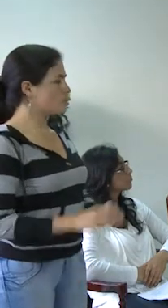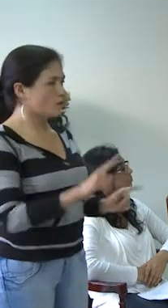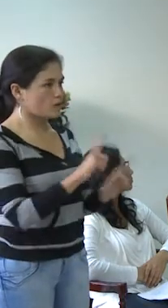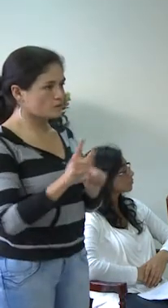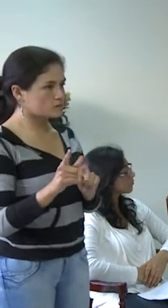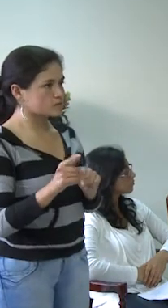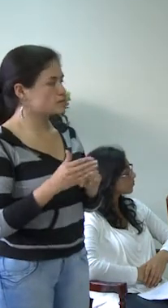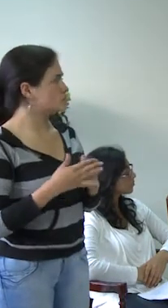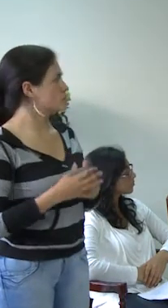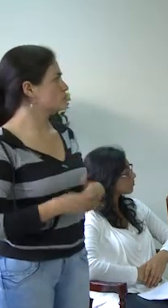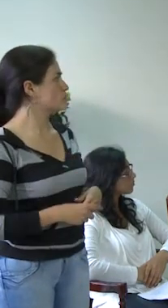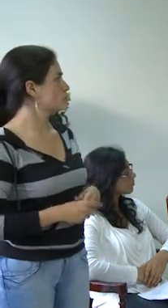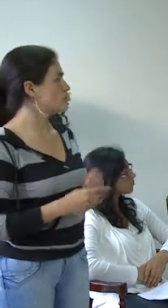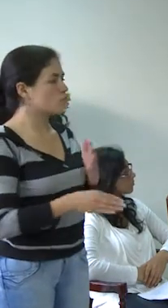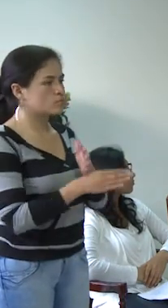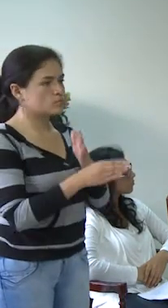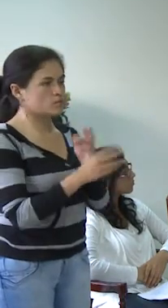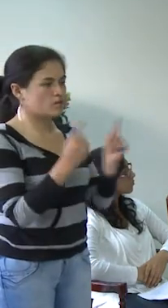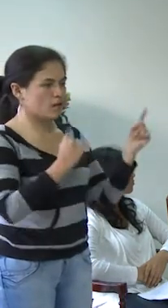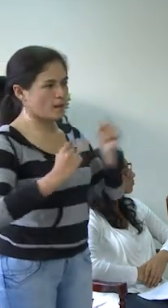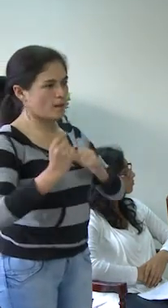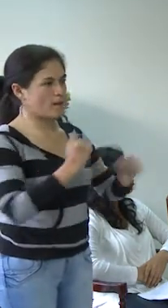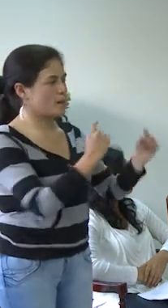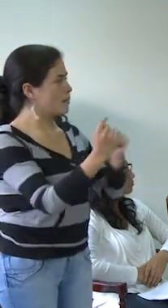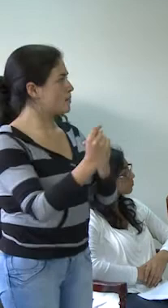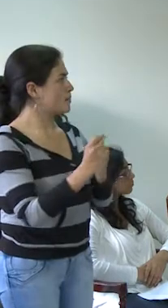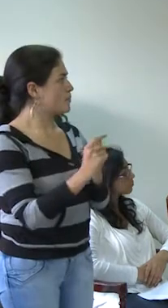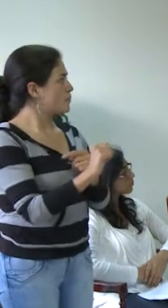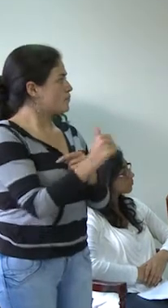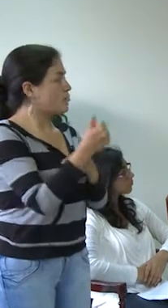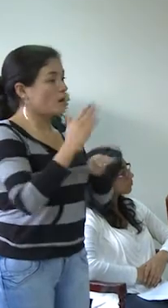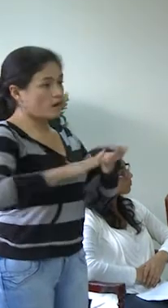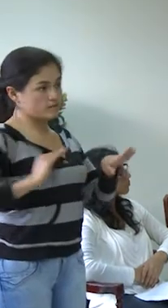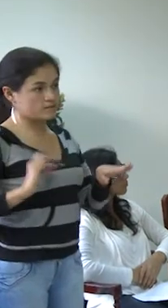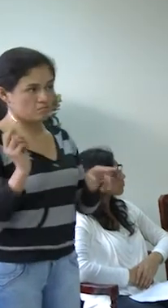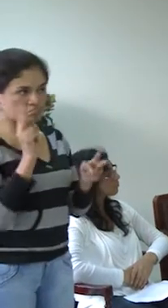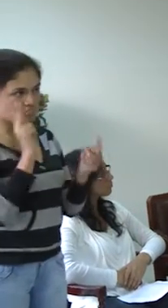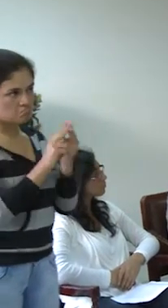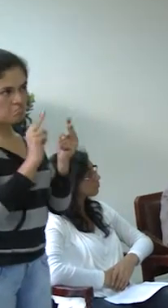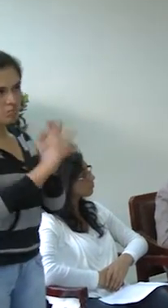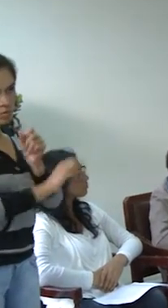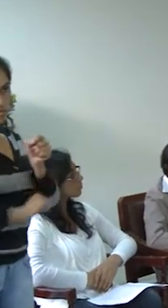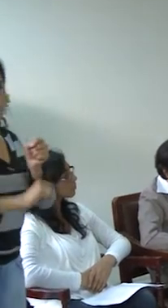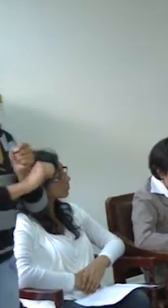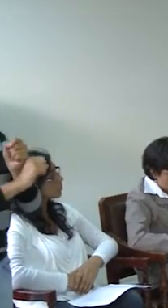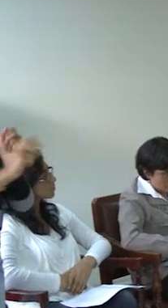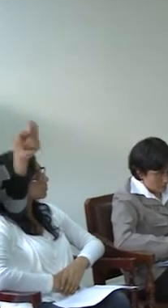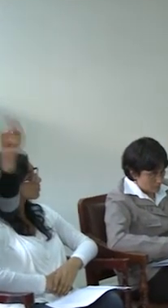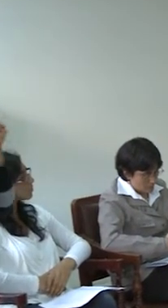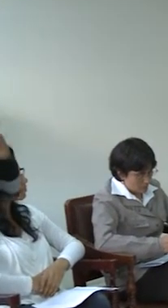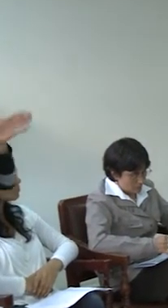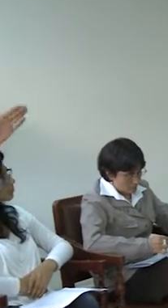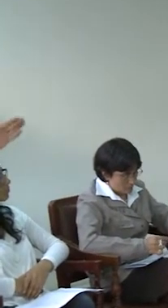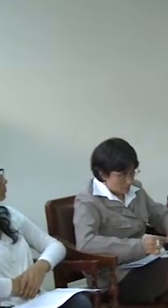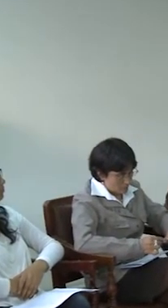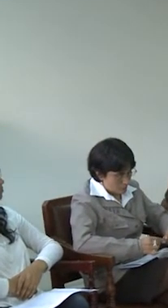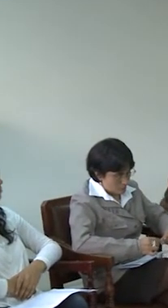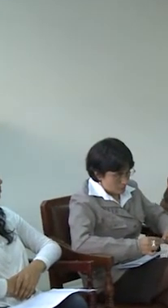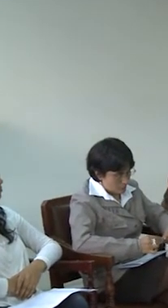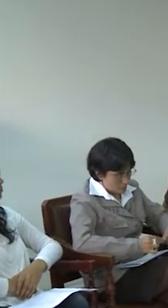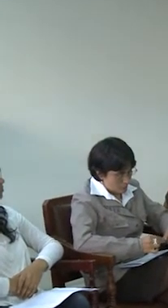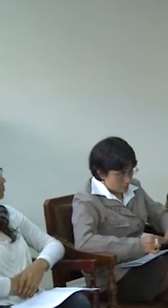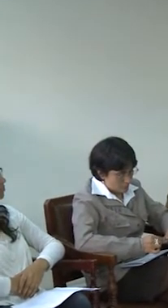avanzando en nuestro conversatorio, o sea, hay un antecedente bastante amplio alrededor de